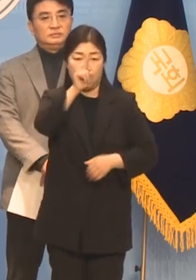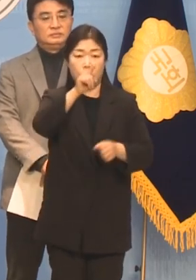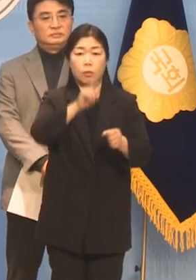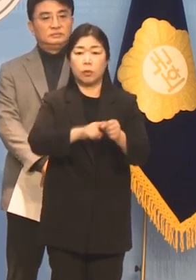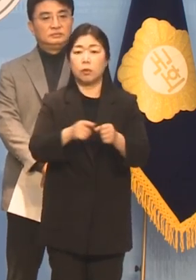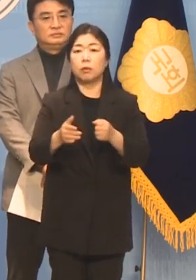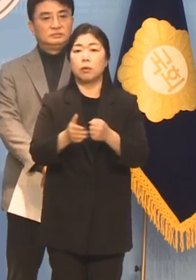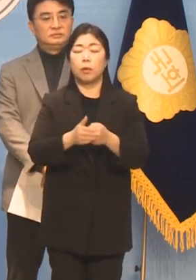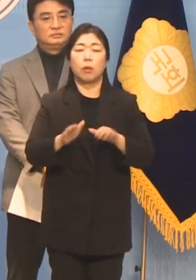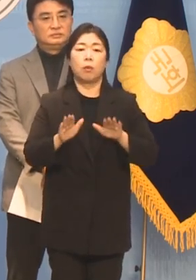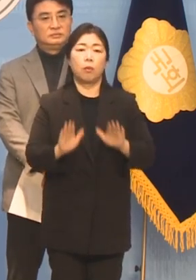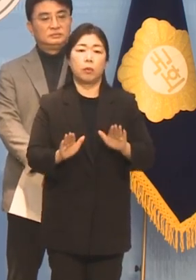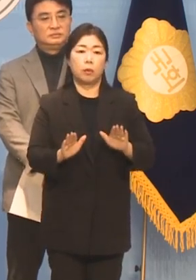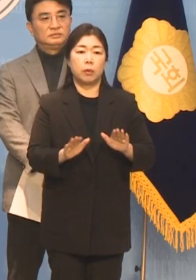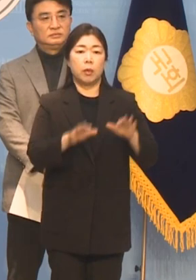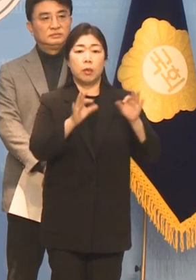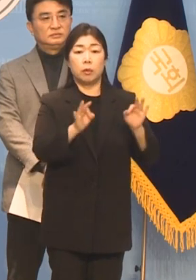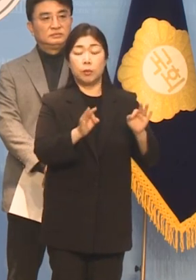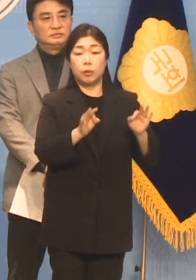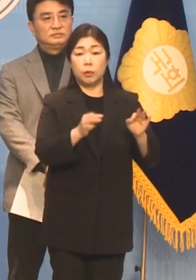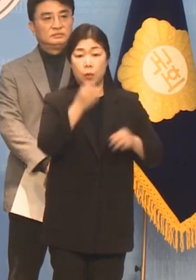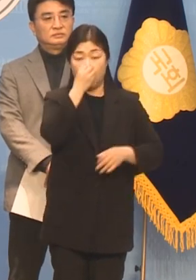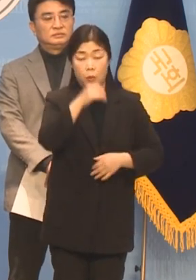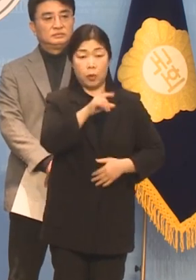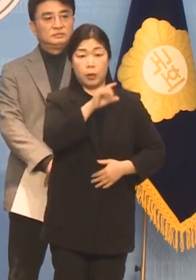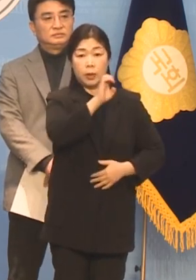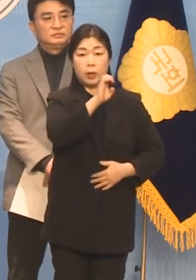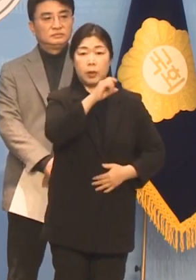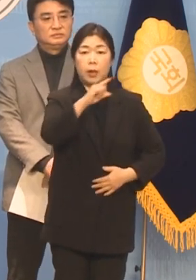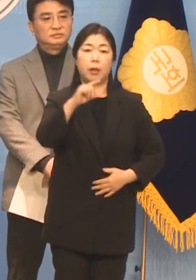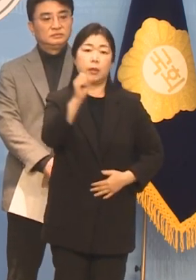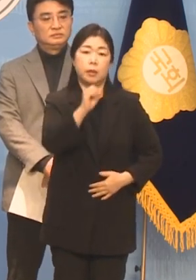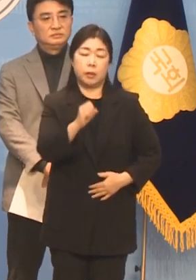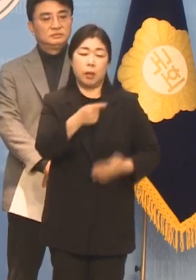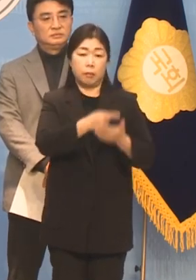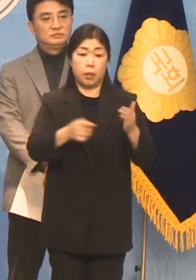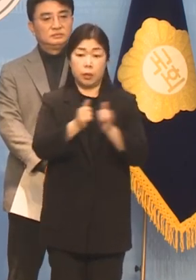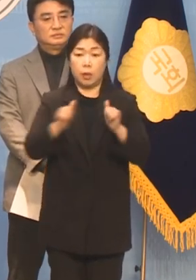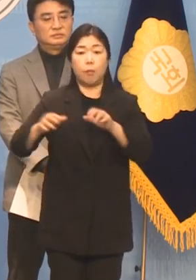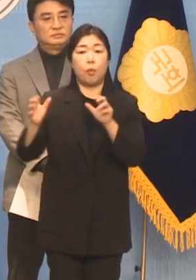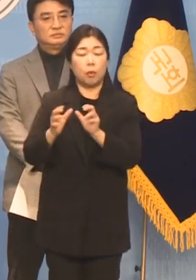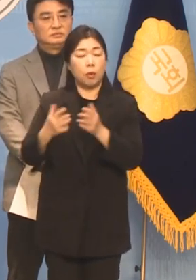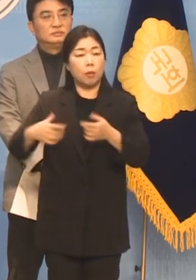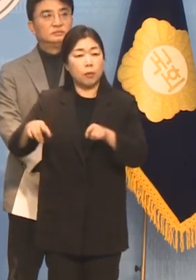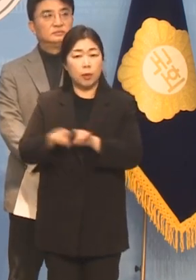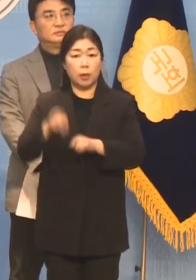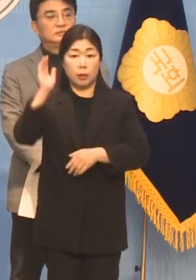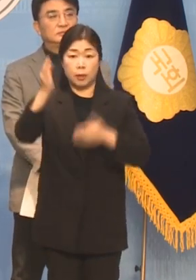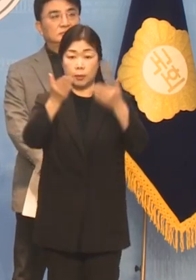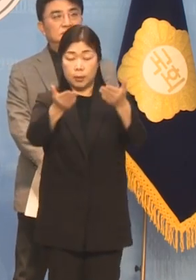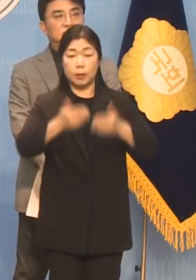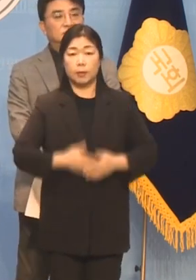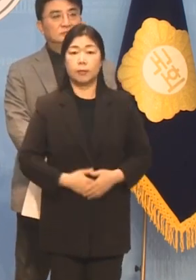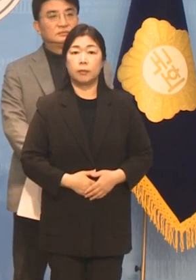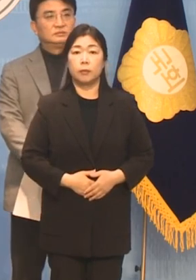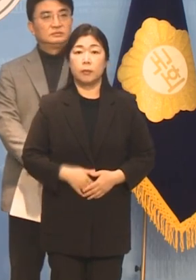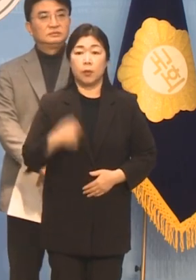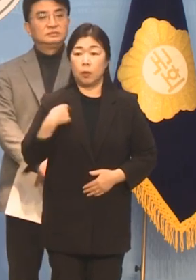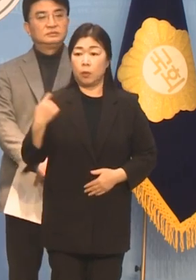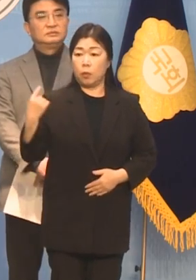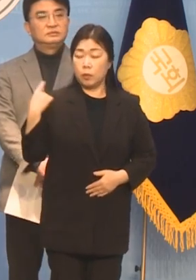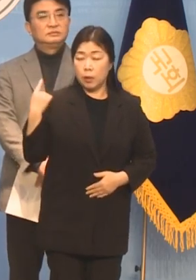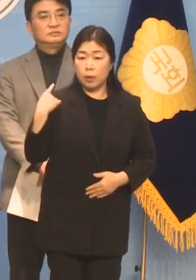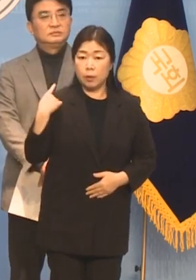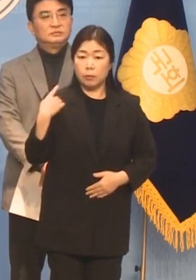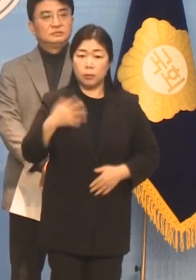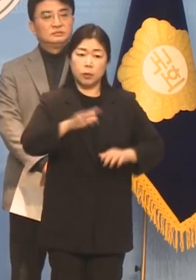오늘 금융정의연대 홍콩 H지수 ELS 피해자 모임과 함께 기자회견을 하게 되었습니다. 저는 어제